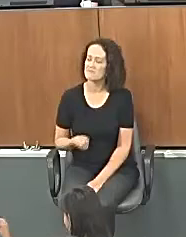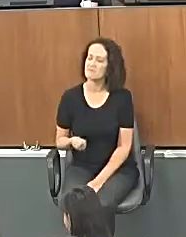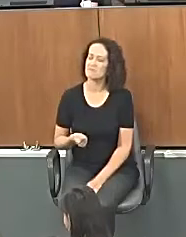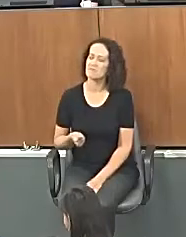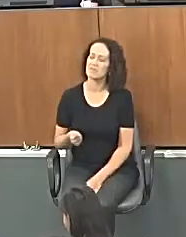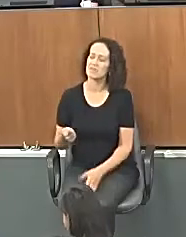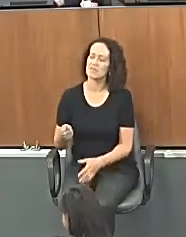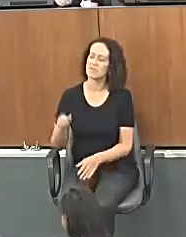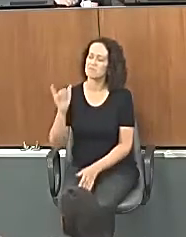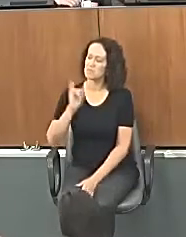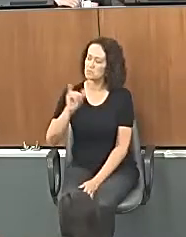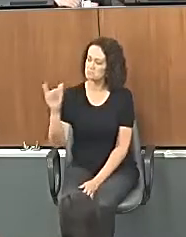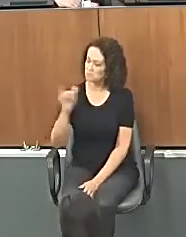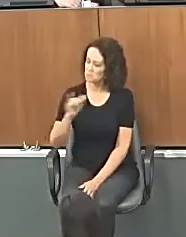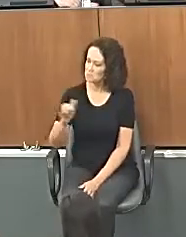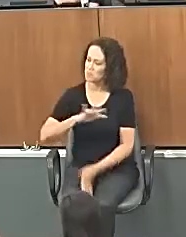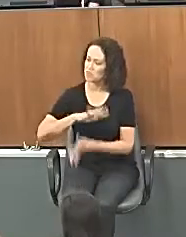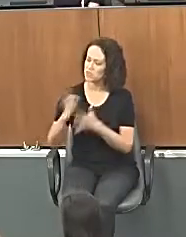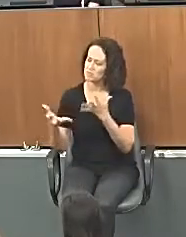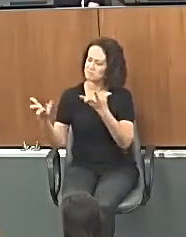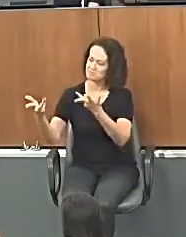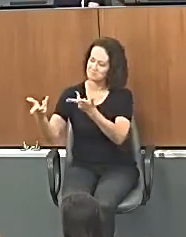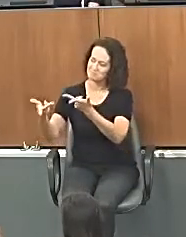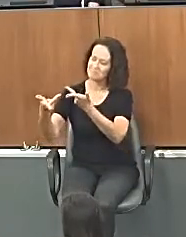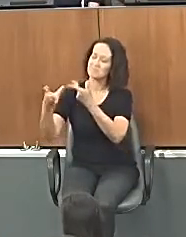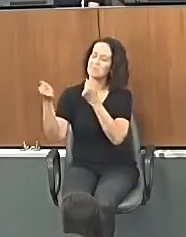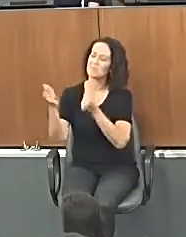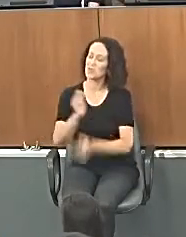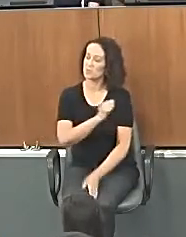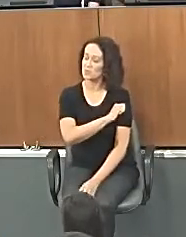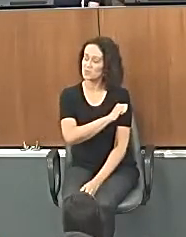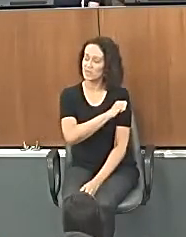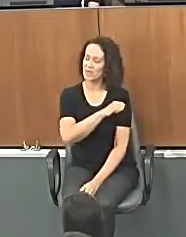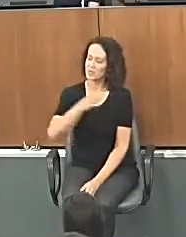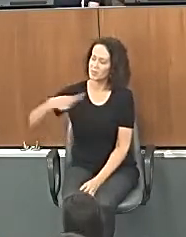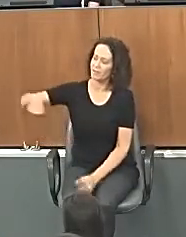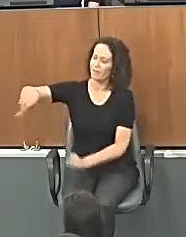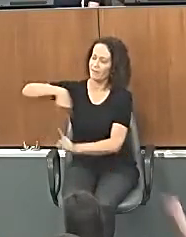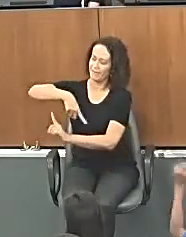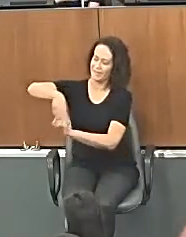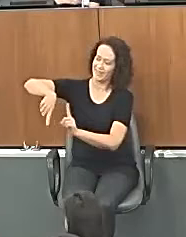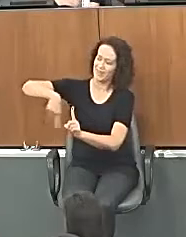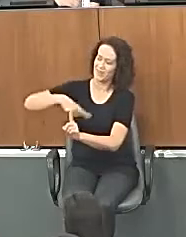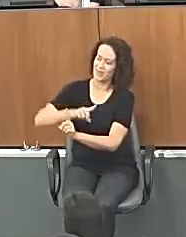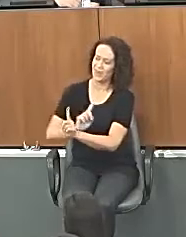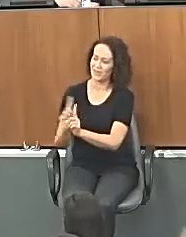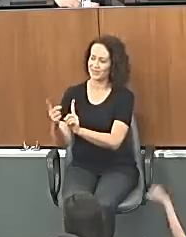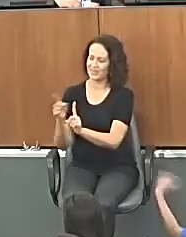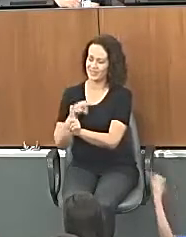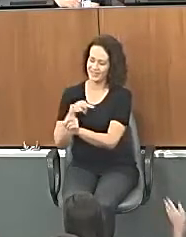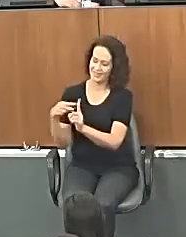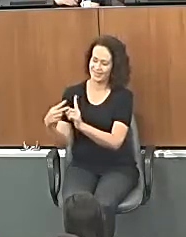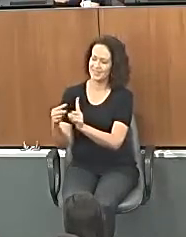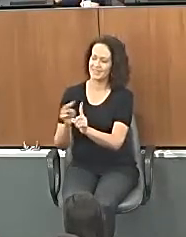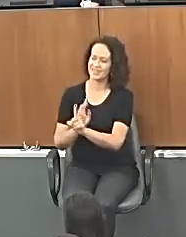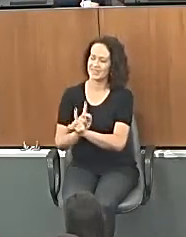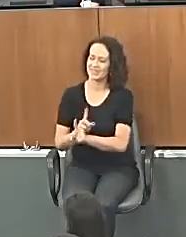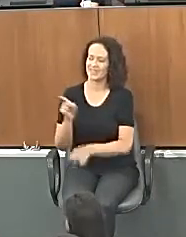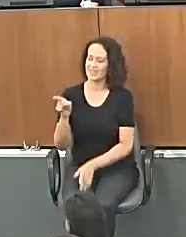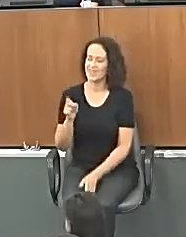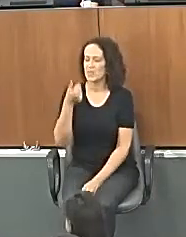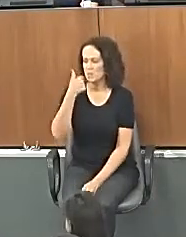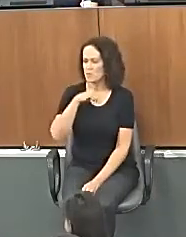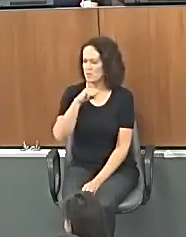estrutura de libras os alunos podem vir tão todos em volta dela ela é além de uma boa profissional amazona